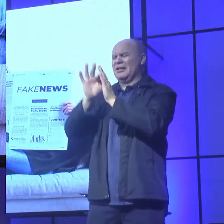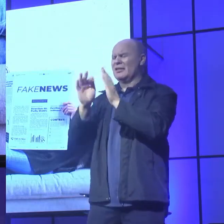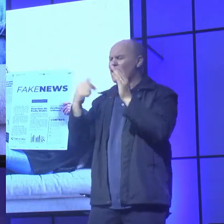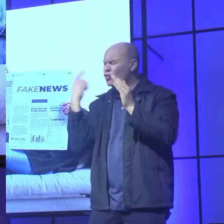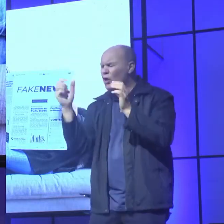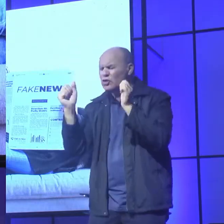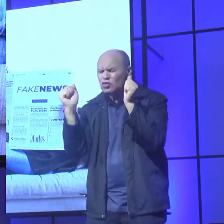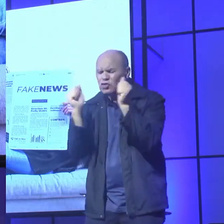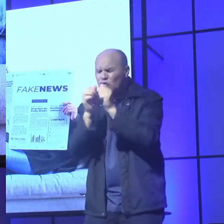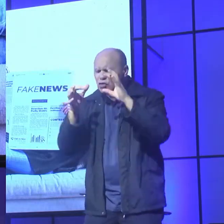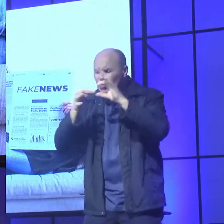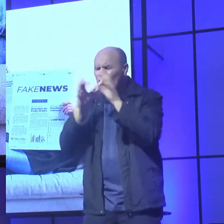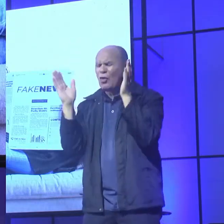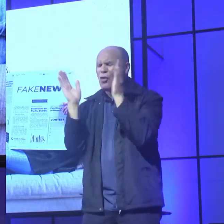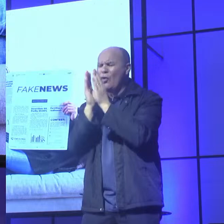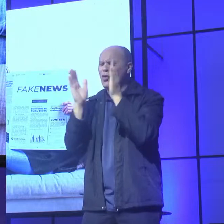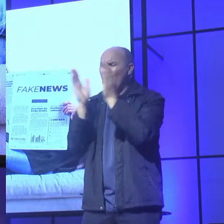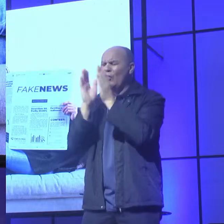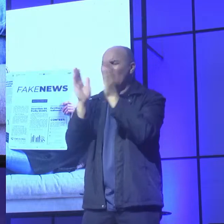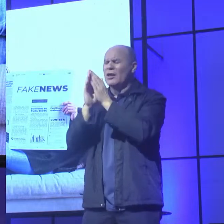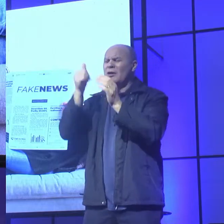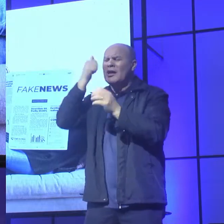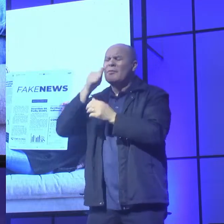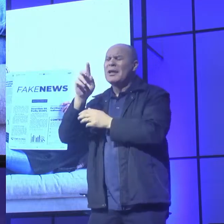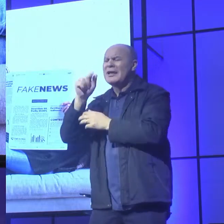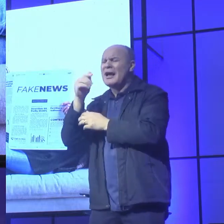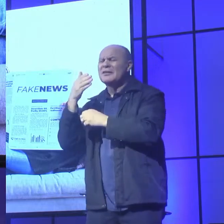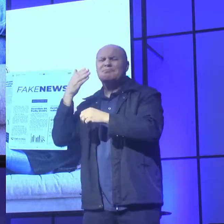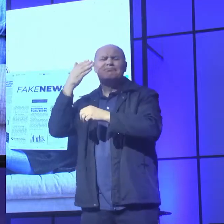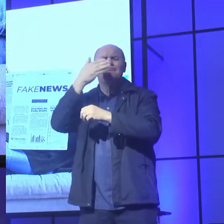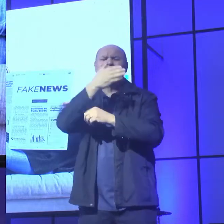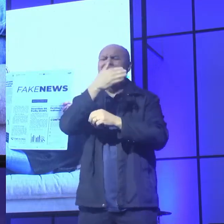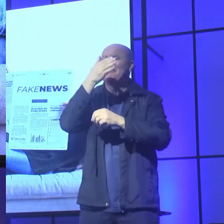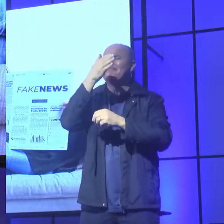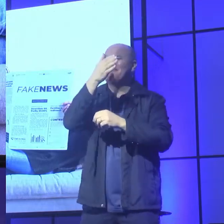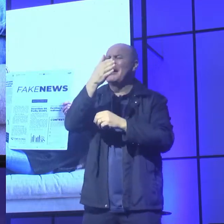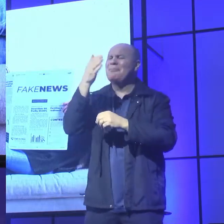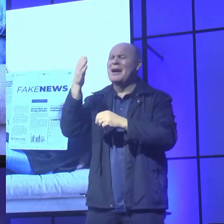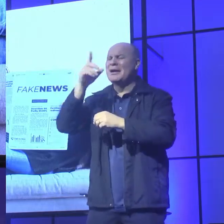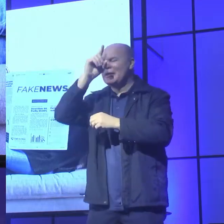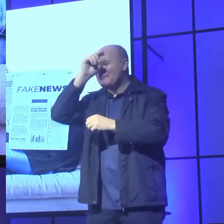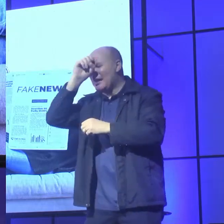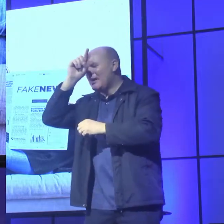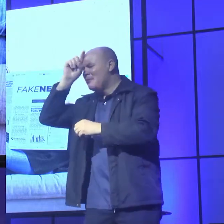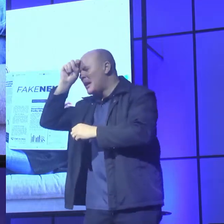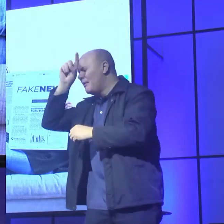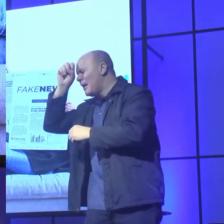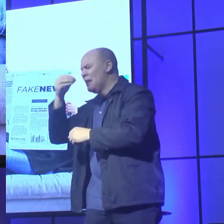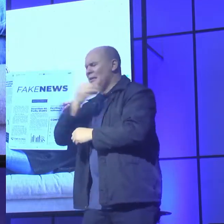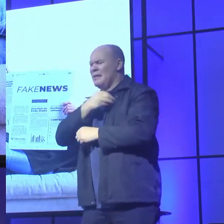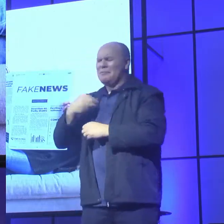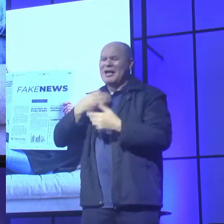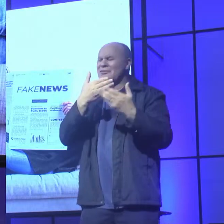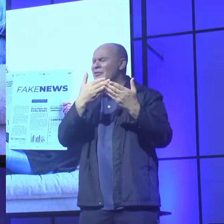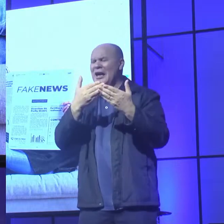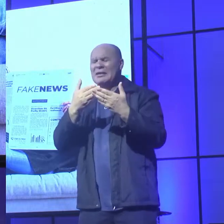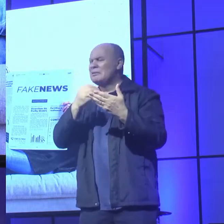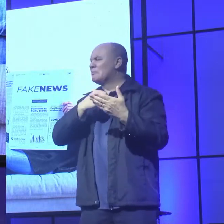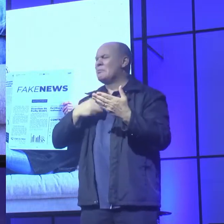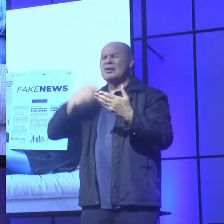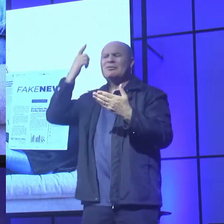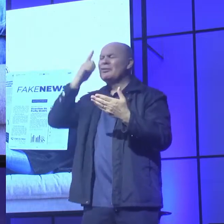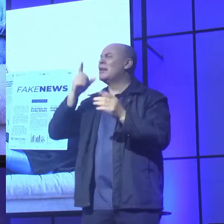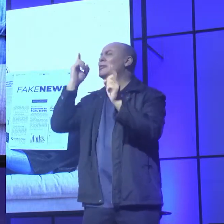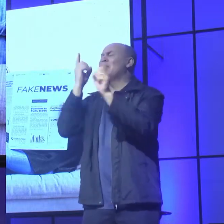lado, ora do outro, procurando justamente uma resposta, a verdade sobre o seu diagnóstico. E agora, no nome de